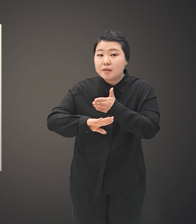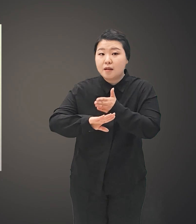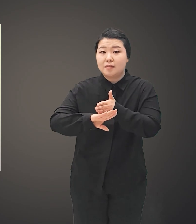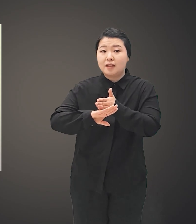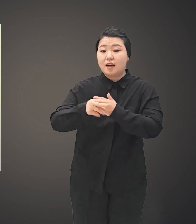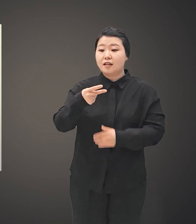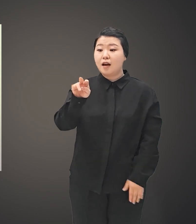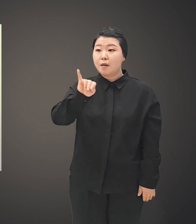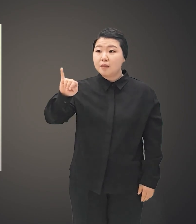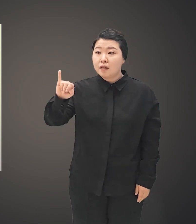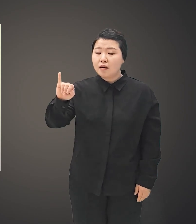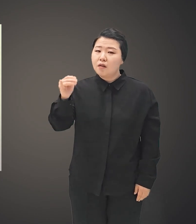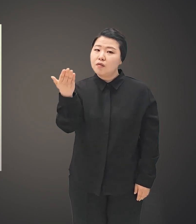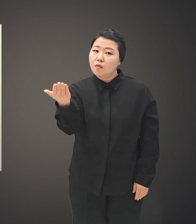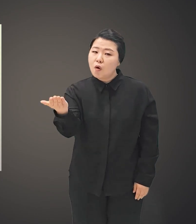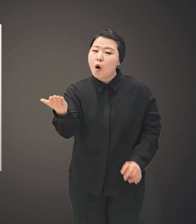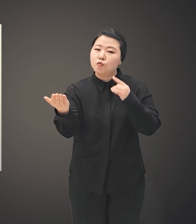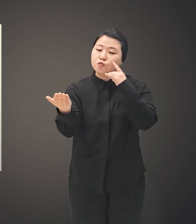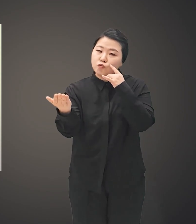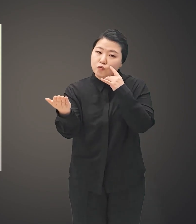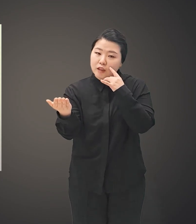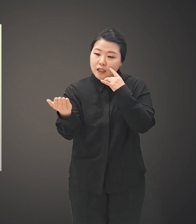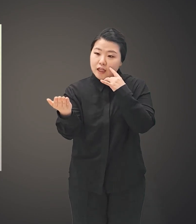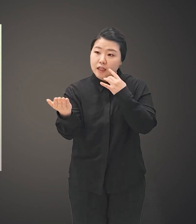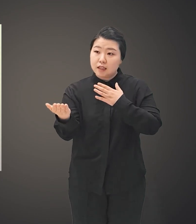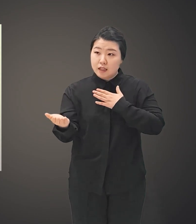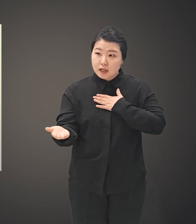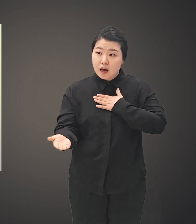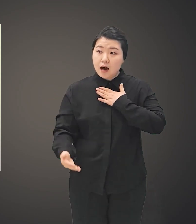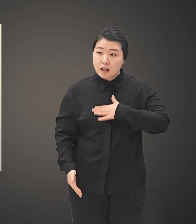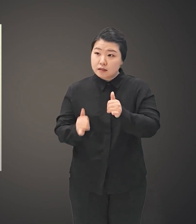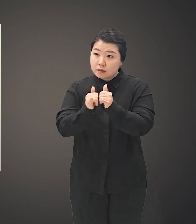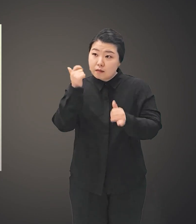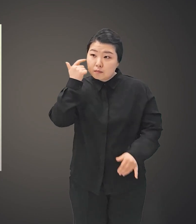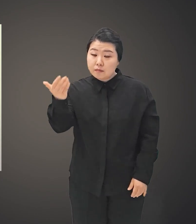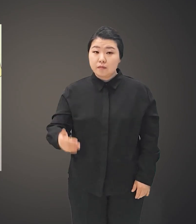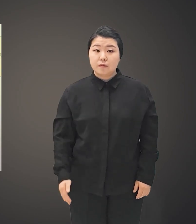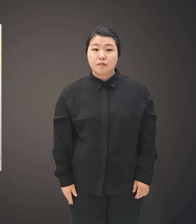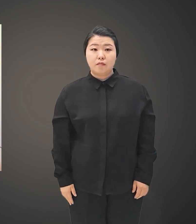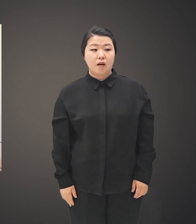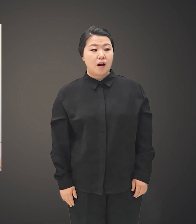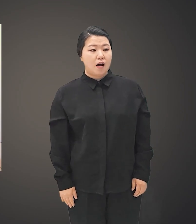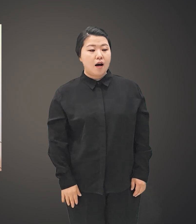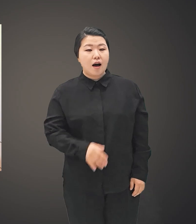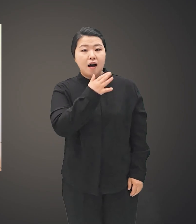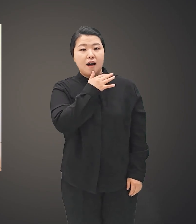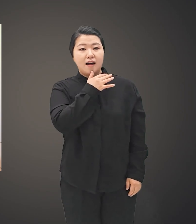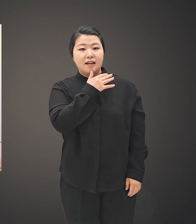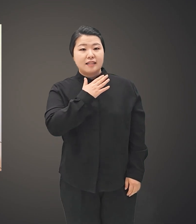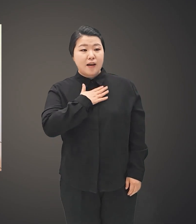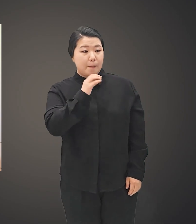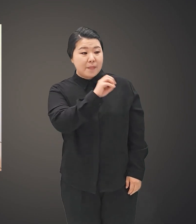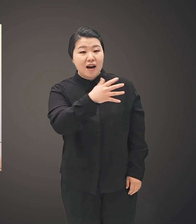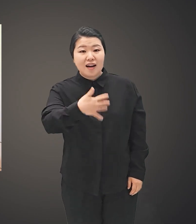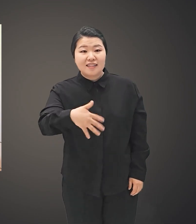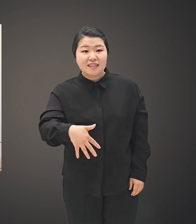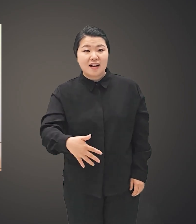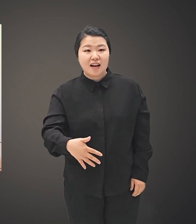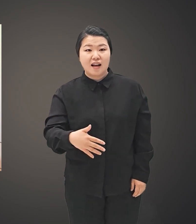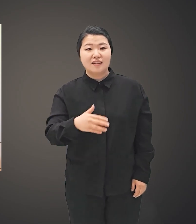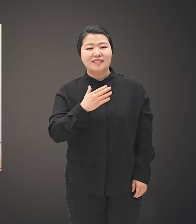감사합니다, 다미님. 근데요, 궁금해서요. 혹시 제가 아는 분이세요? 아, 제가 말을